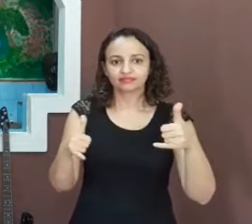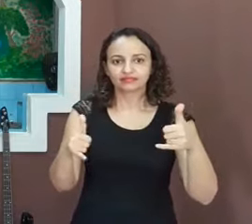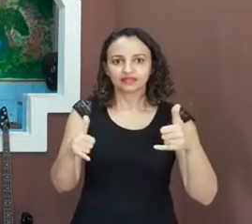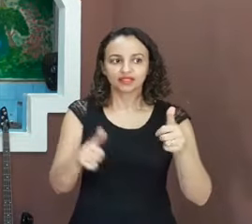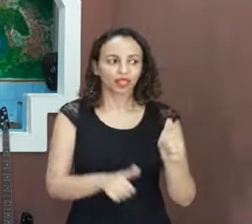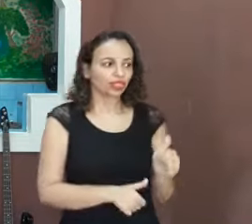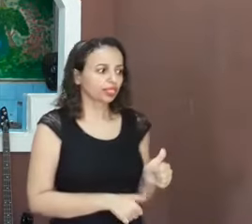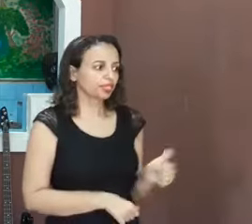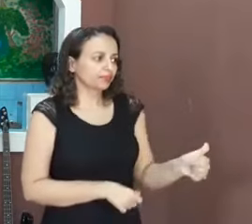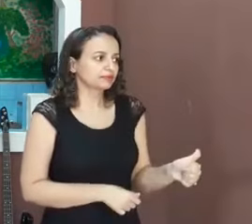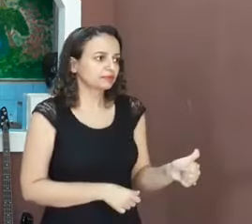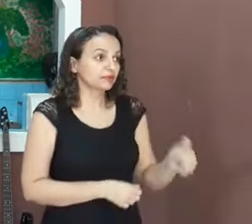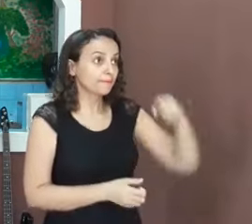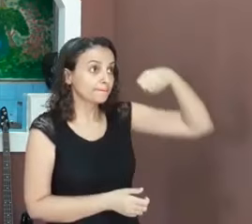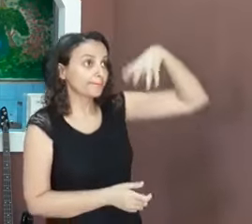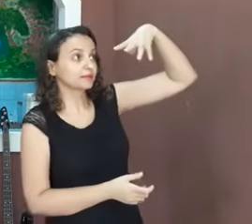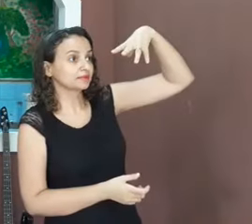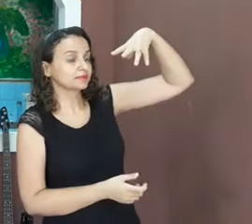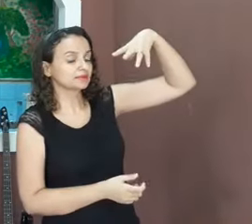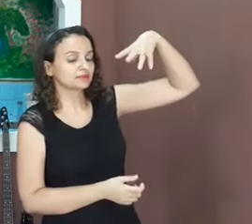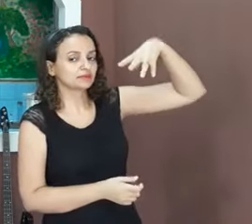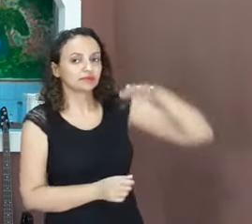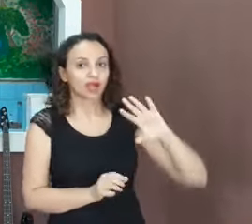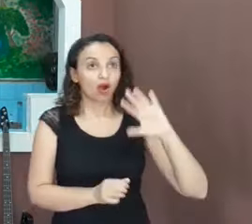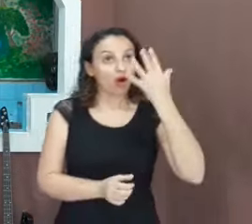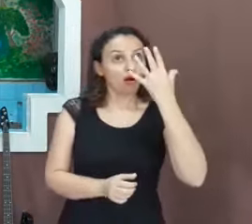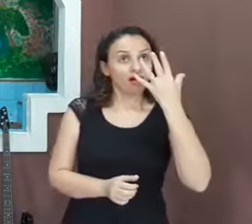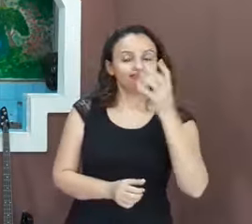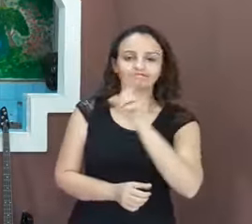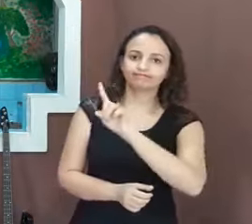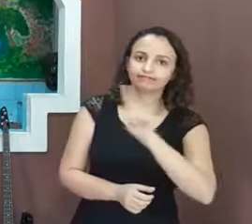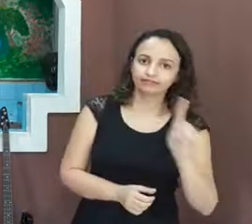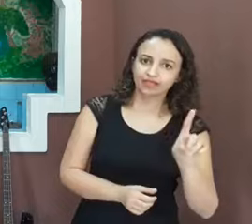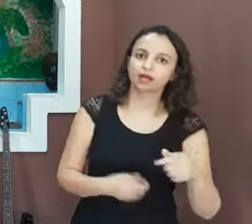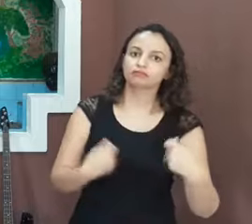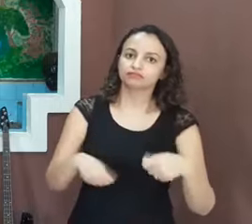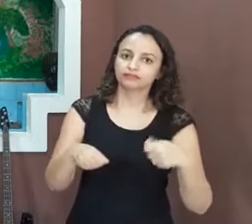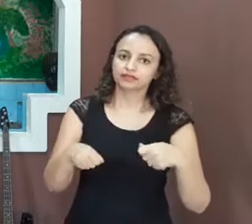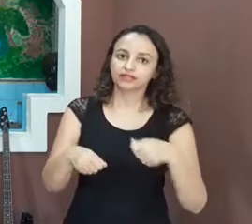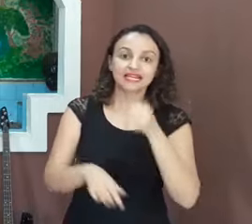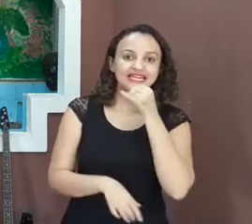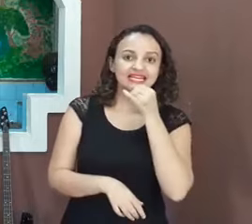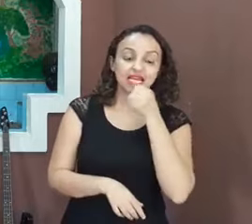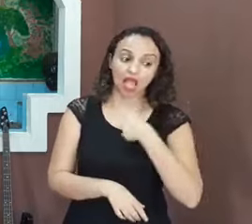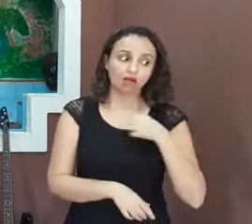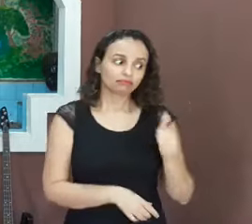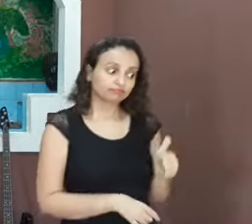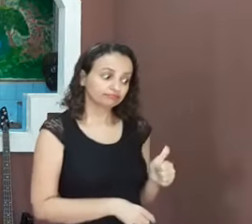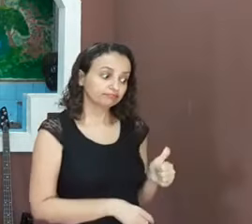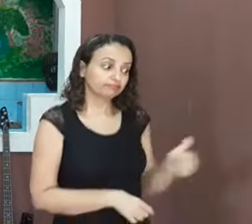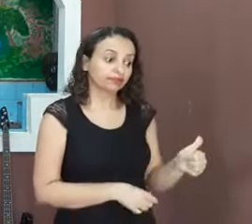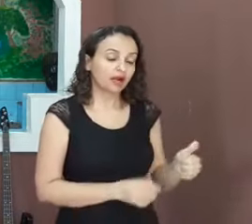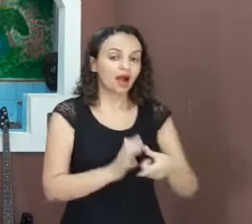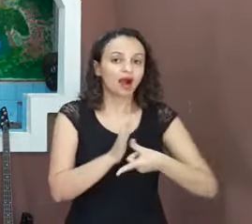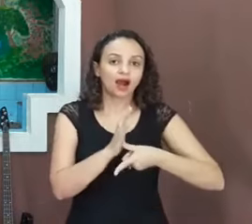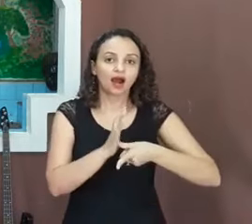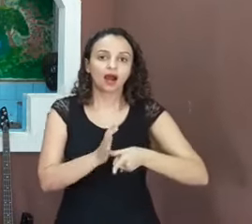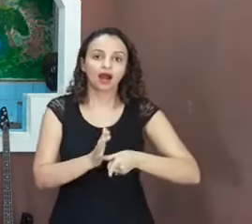o botão, apareceu. Mas as pessoas esquecem, para aquele botão eu apertar e aparecer, tem que fazer o